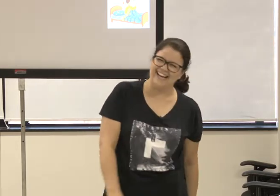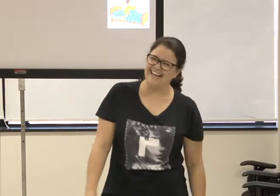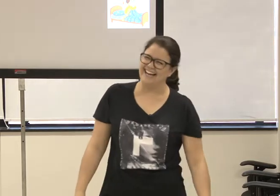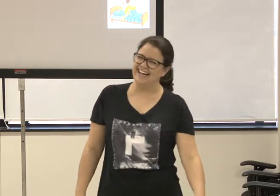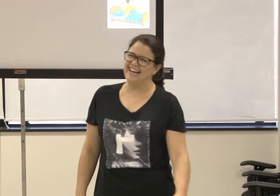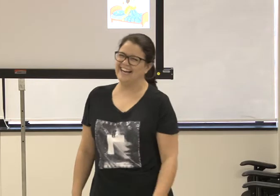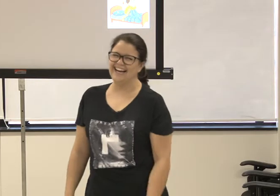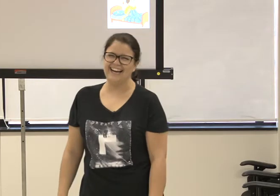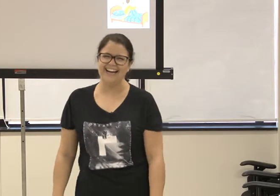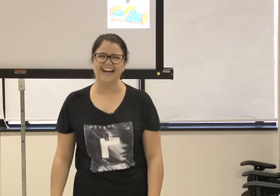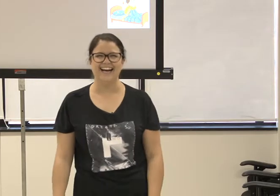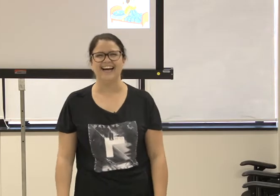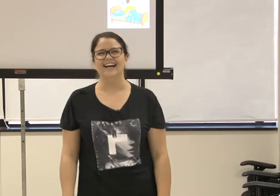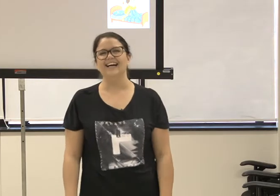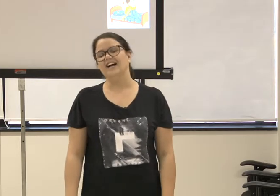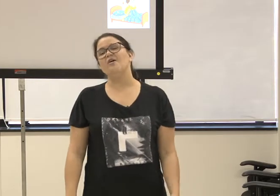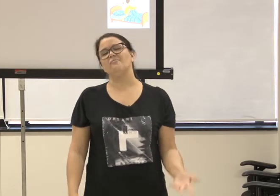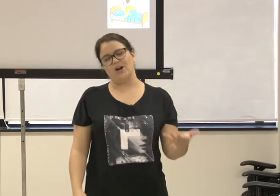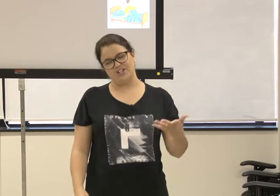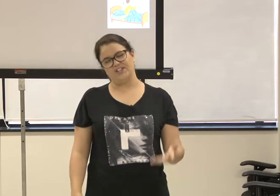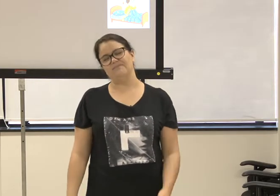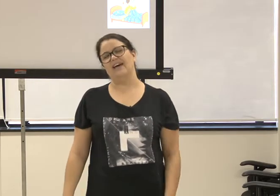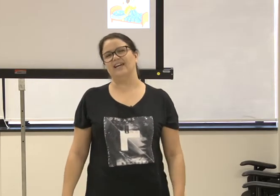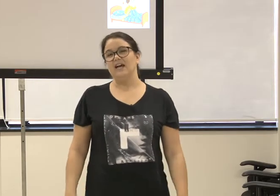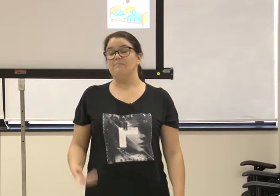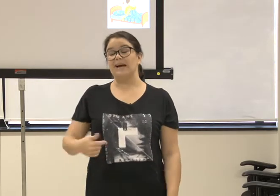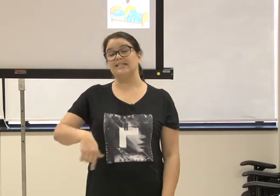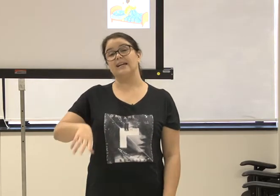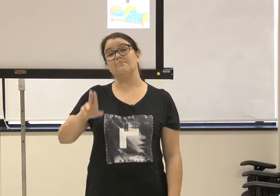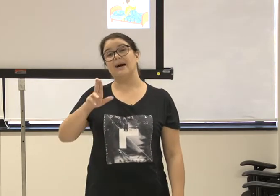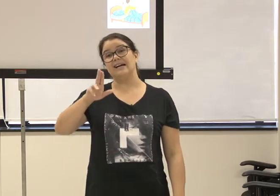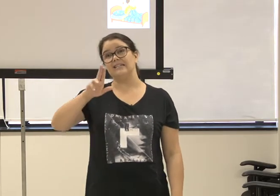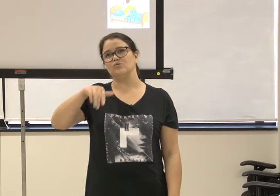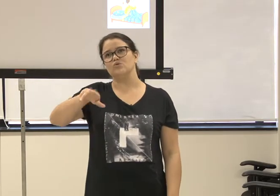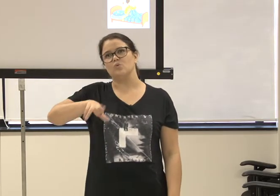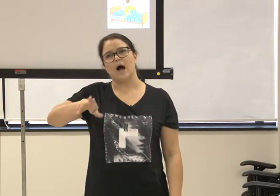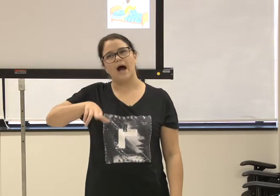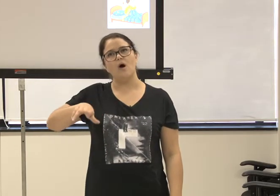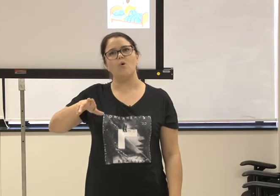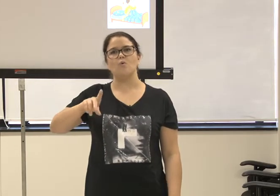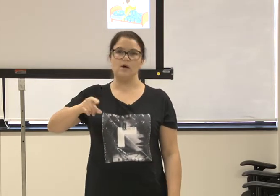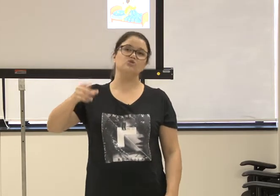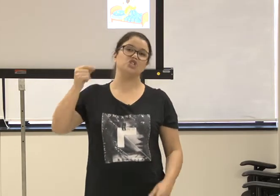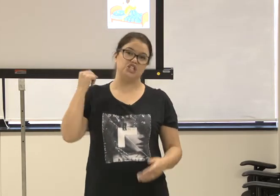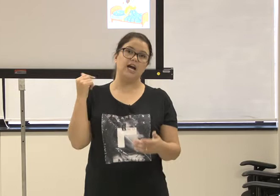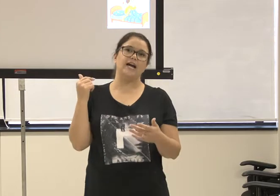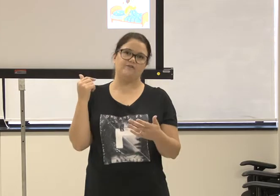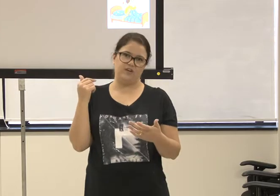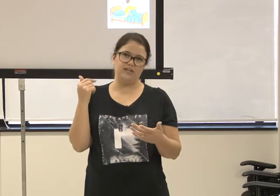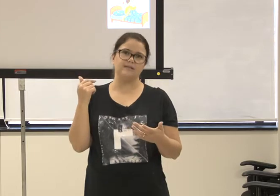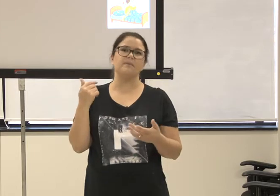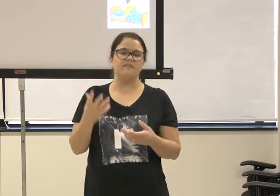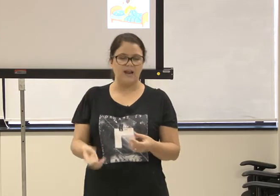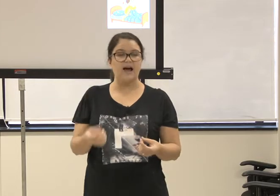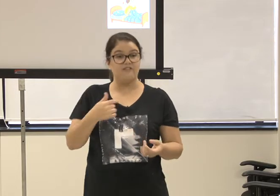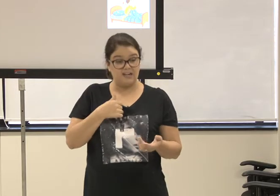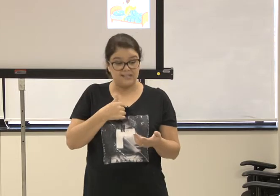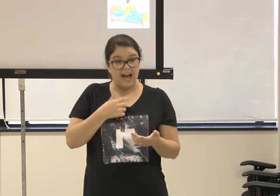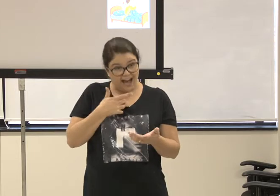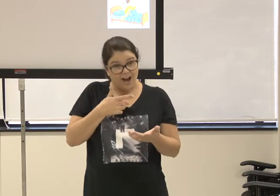Vira da capa pra última. Pode também. Mas era mais usual quando tinha a revista para falar assim,